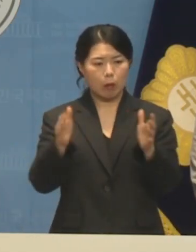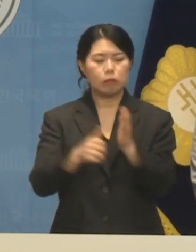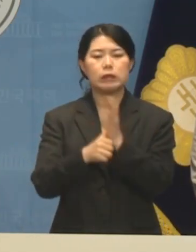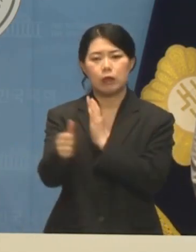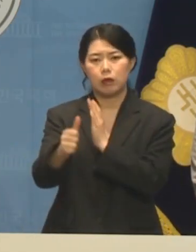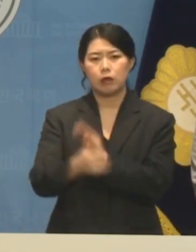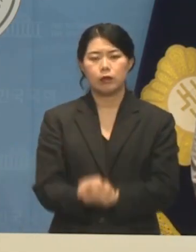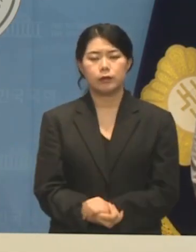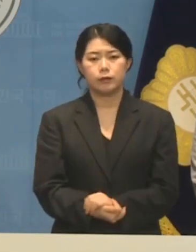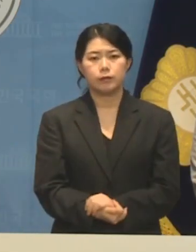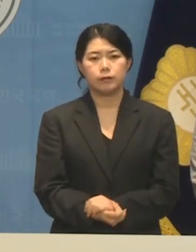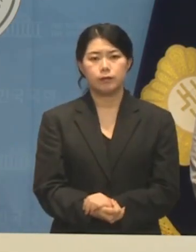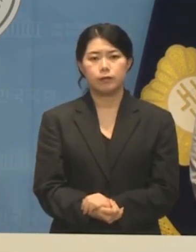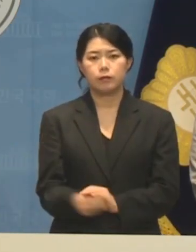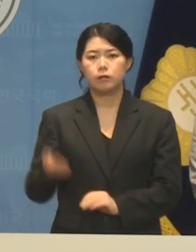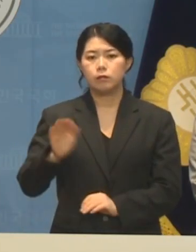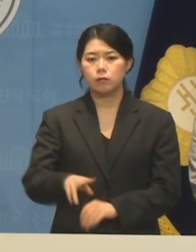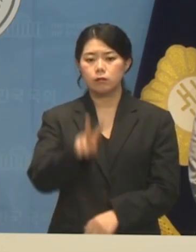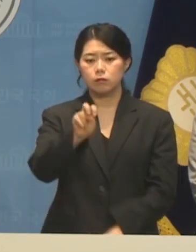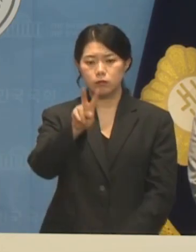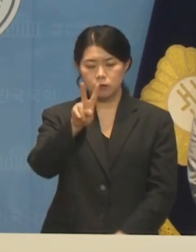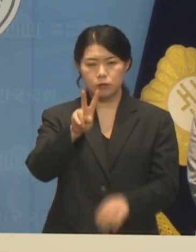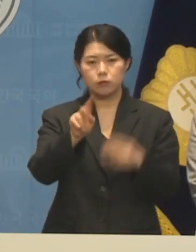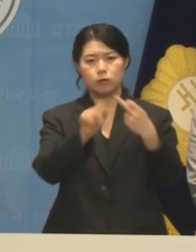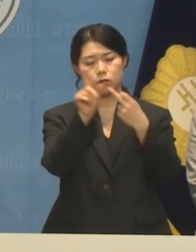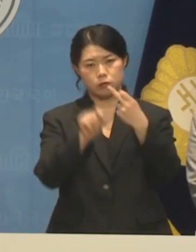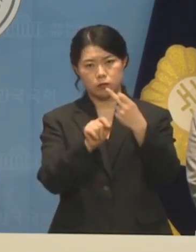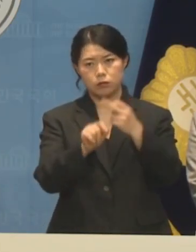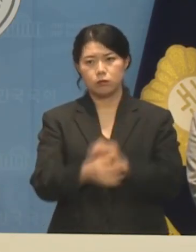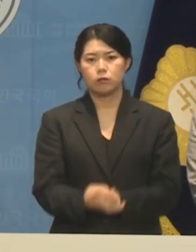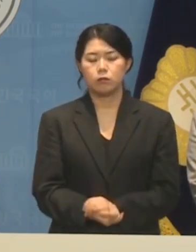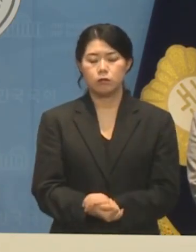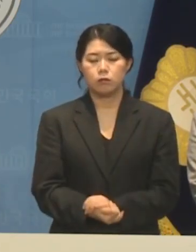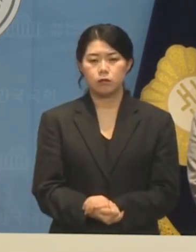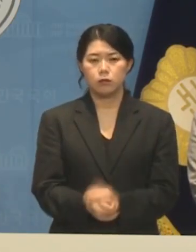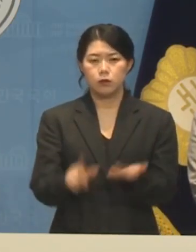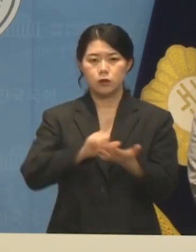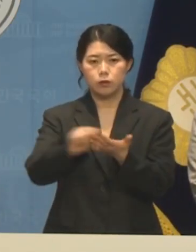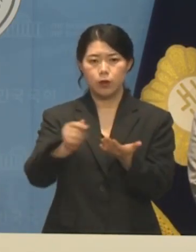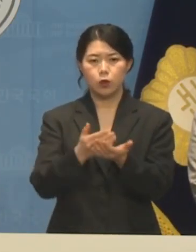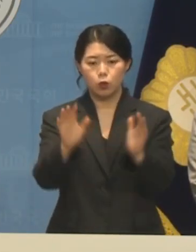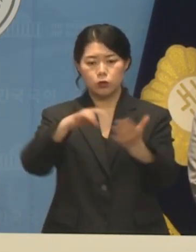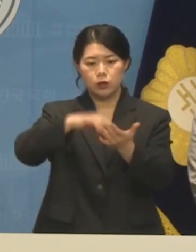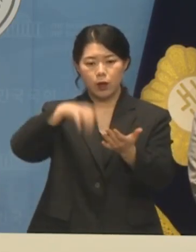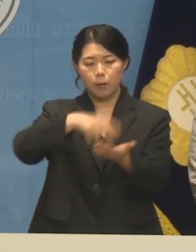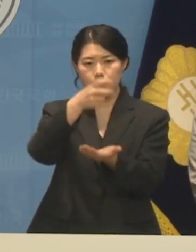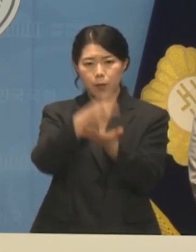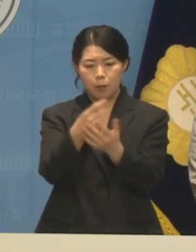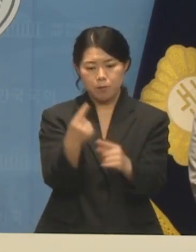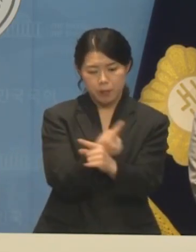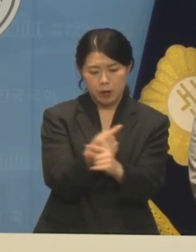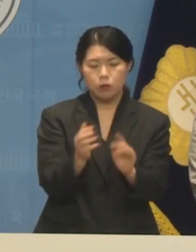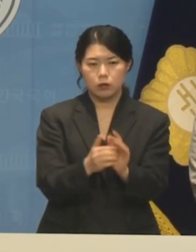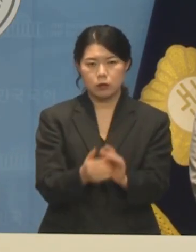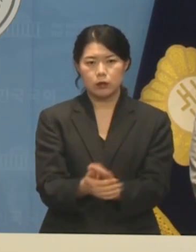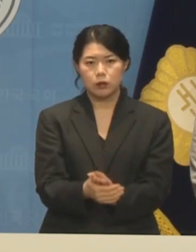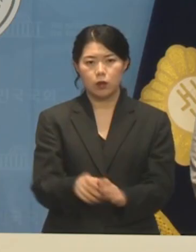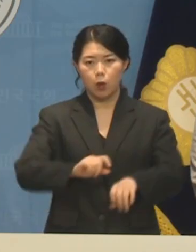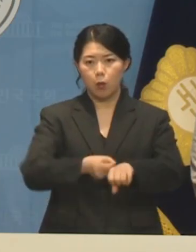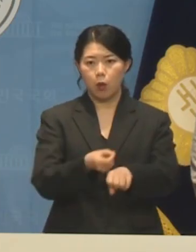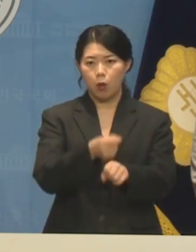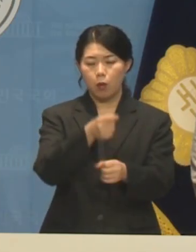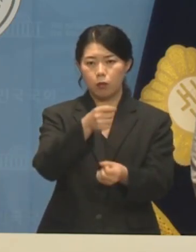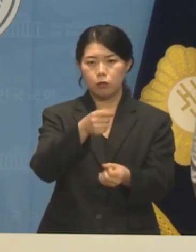삭제하였습니다. 그런데 22년 12월 지방교부세법 시행규칙을 개정하면서 페널티